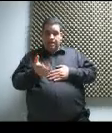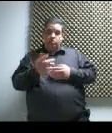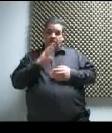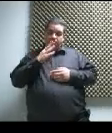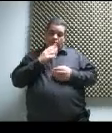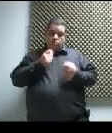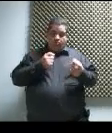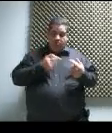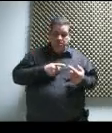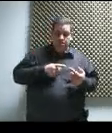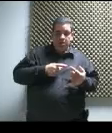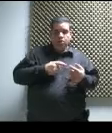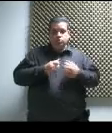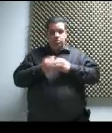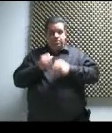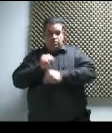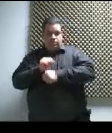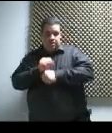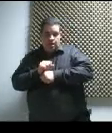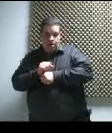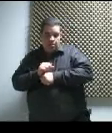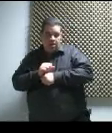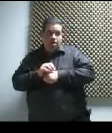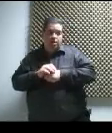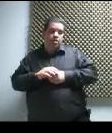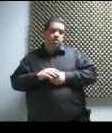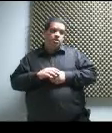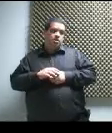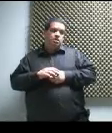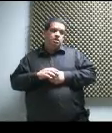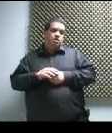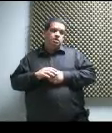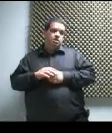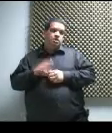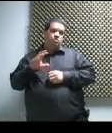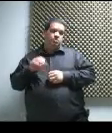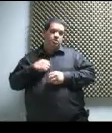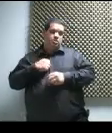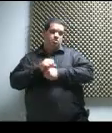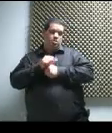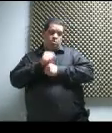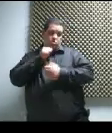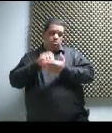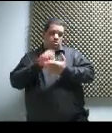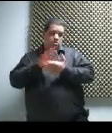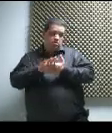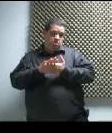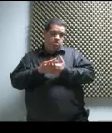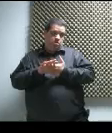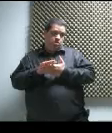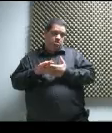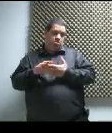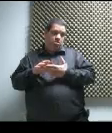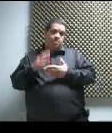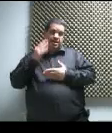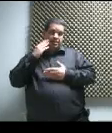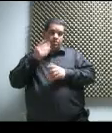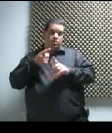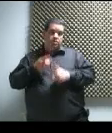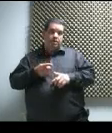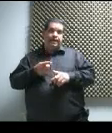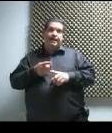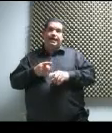vecinos, con sus compañeros de trabajo. Si la compañía donde uno trabaja no se ha registrado, se puede registrar para conocer los detalles. Si